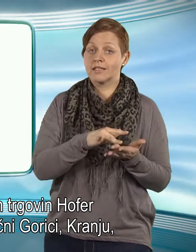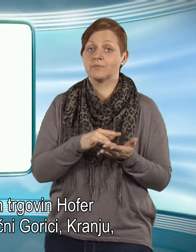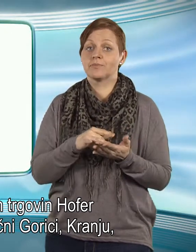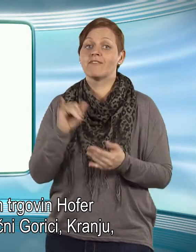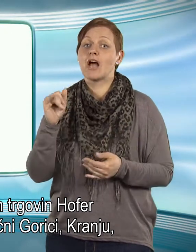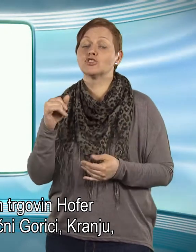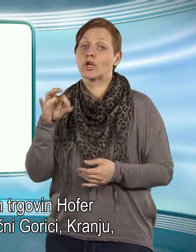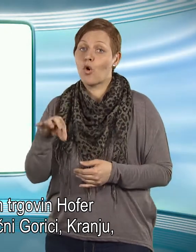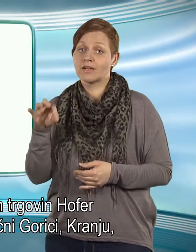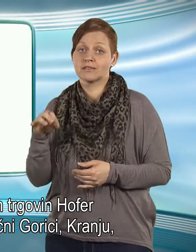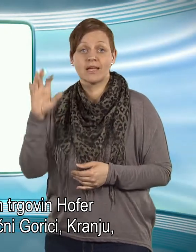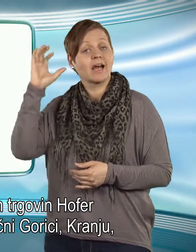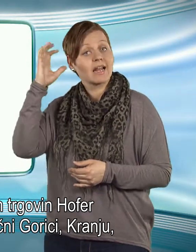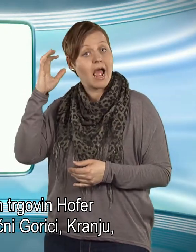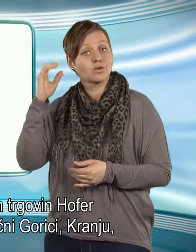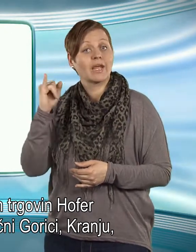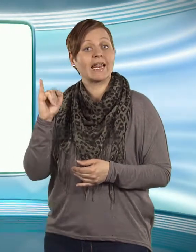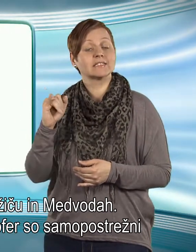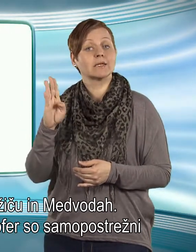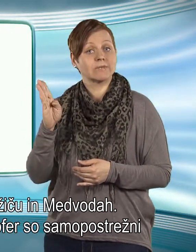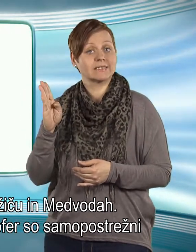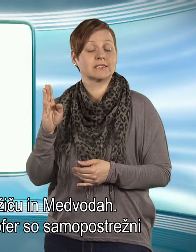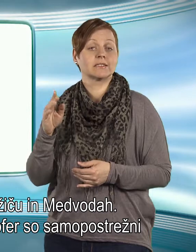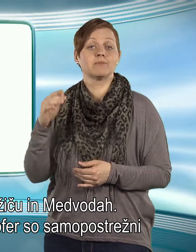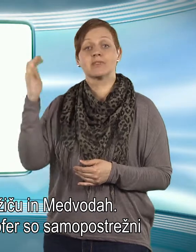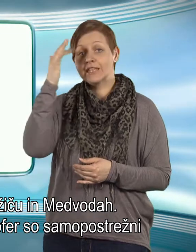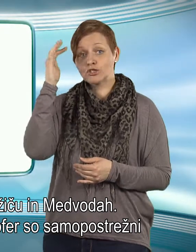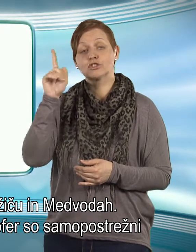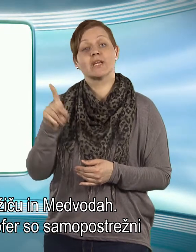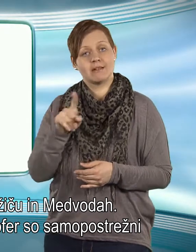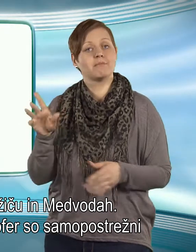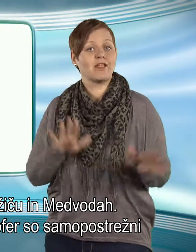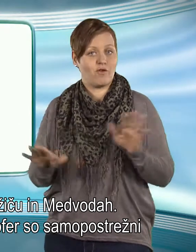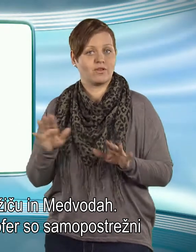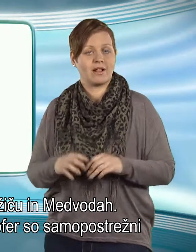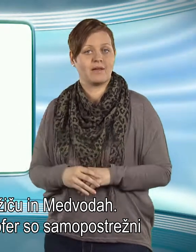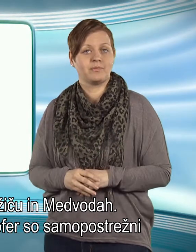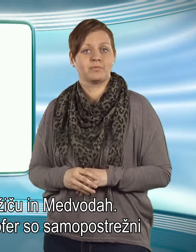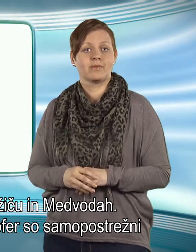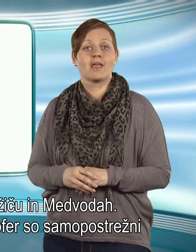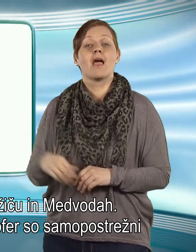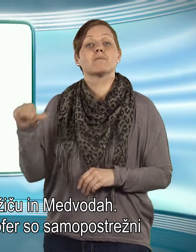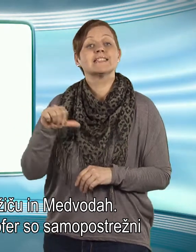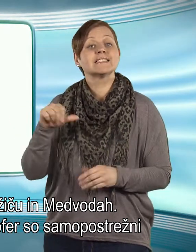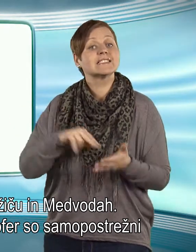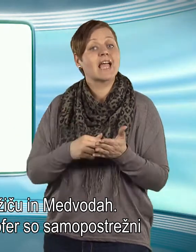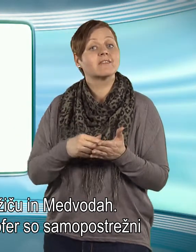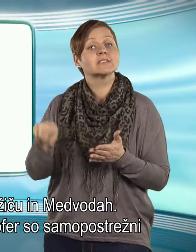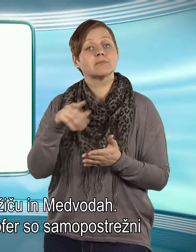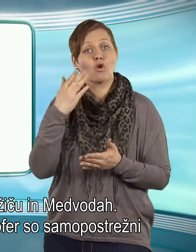Gorici, Kranju, Ilirski Bistrici, Tržiču in Medvodah. Bencinski servisi Hofer